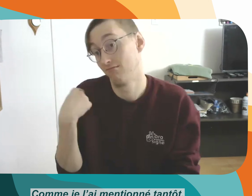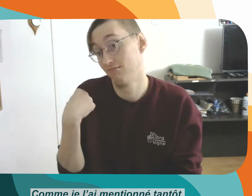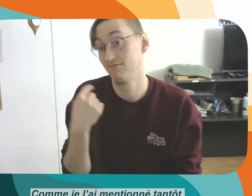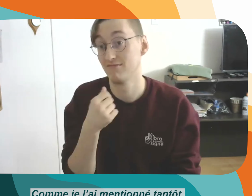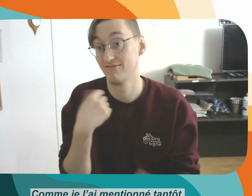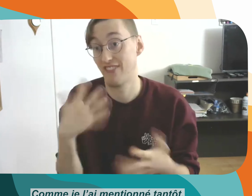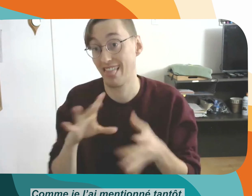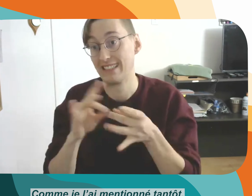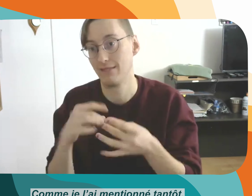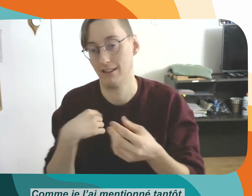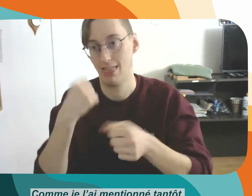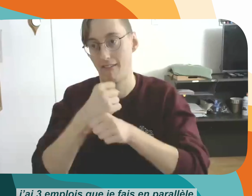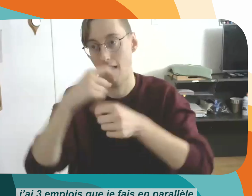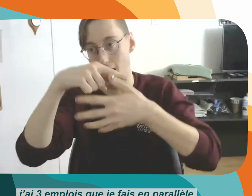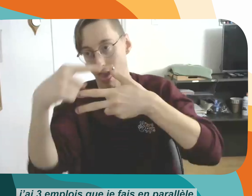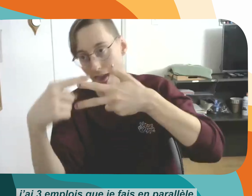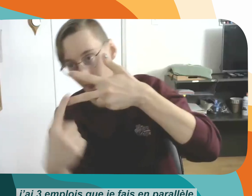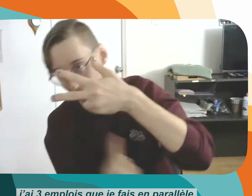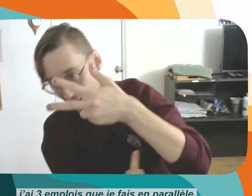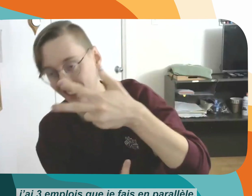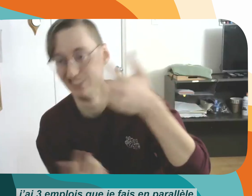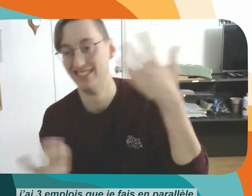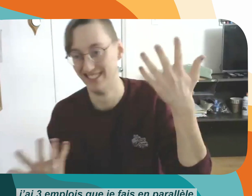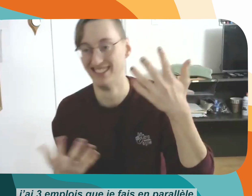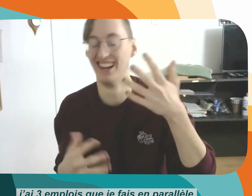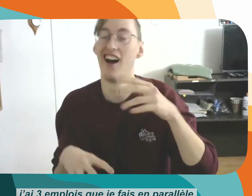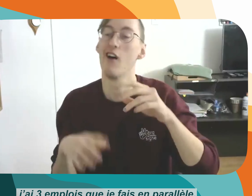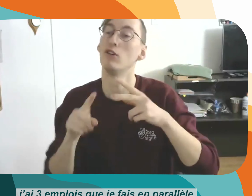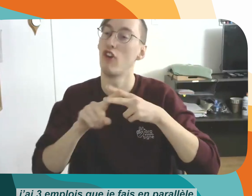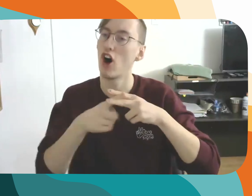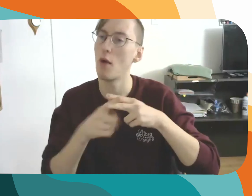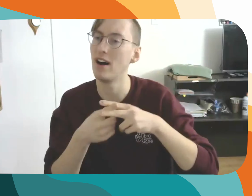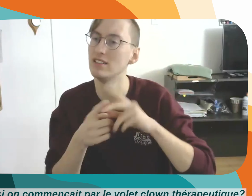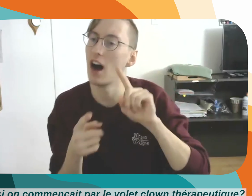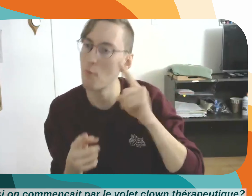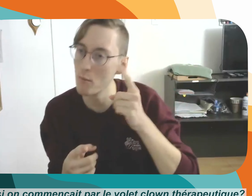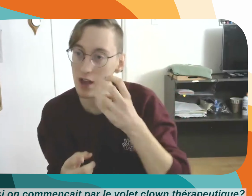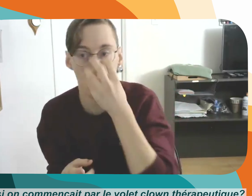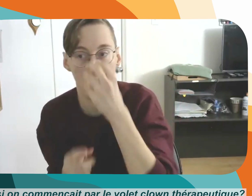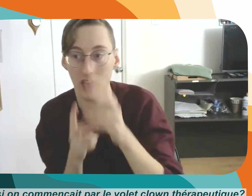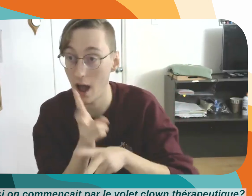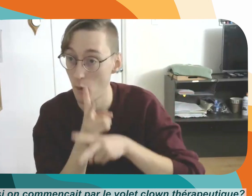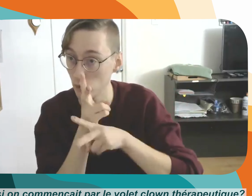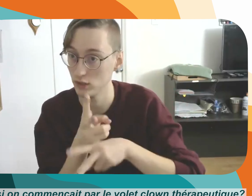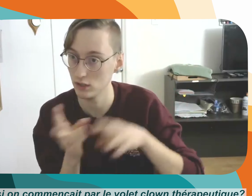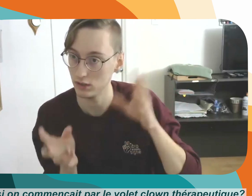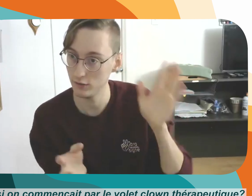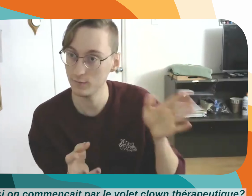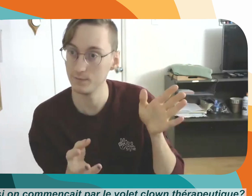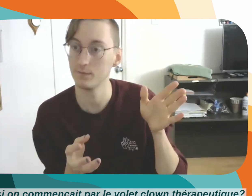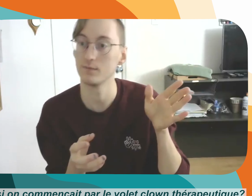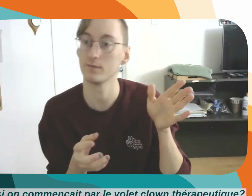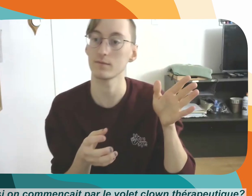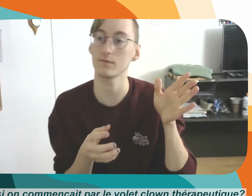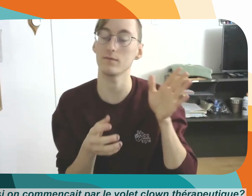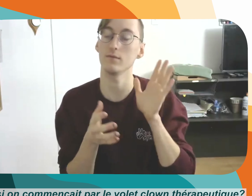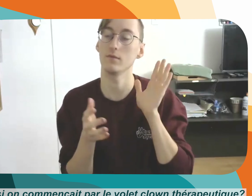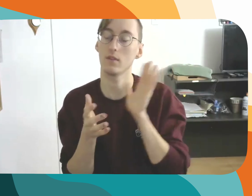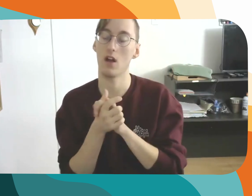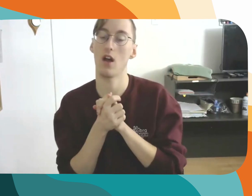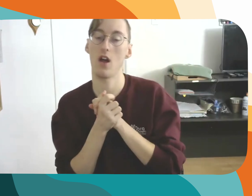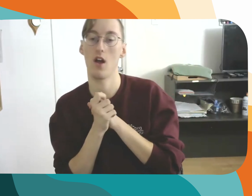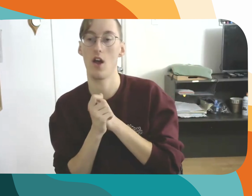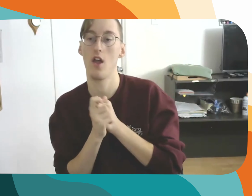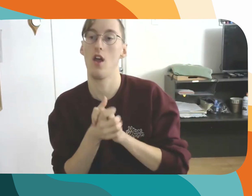Comme je l'ai mentionné tantôt, j'ai trois emplois que je fais en parallèle, mais si on commençait par le volet clown thérapeutique.